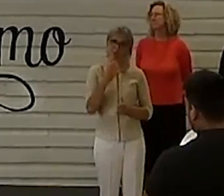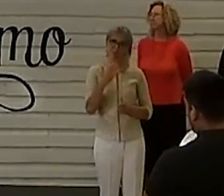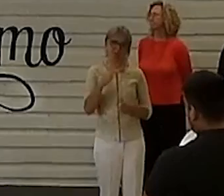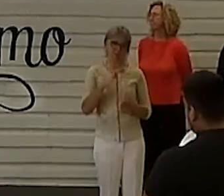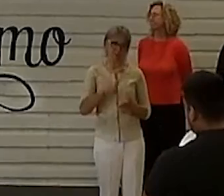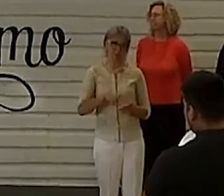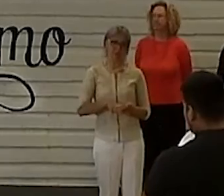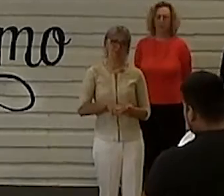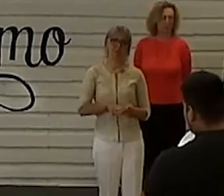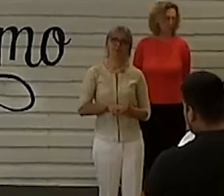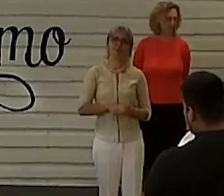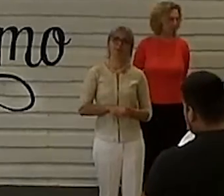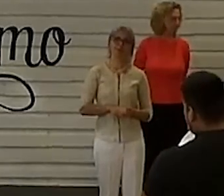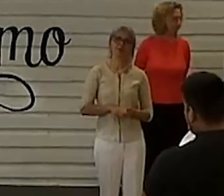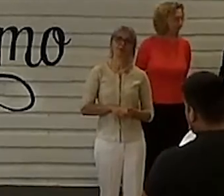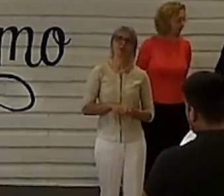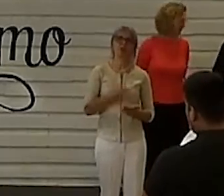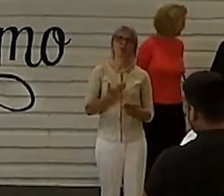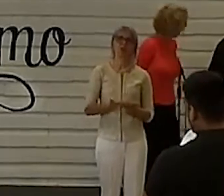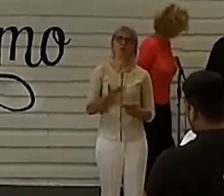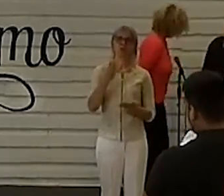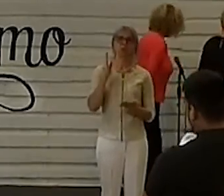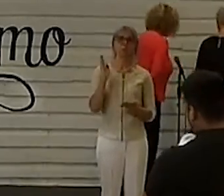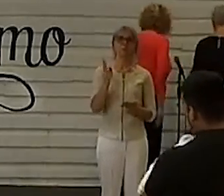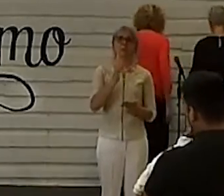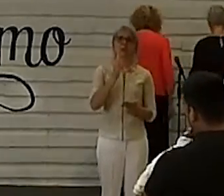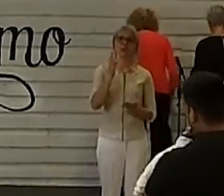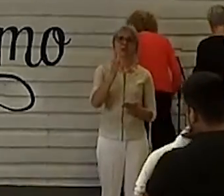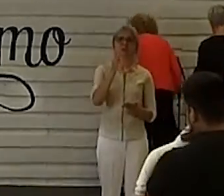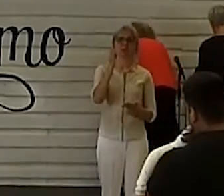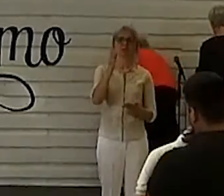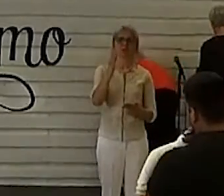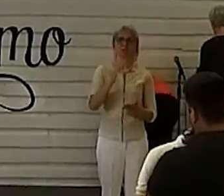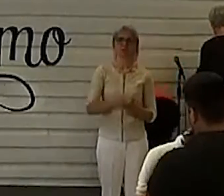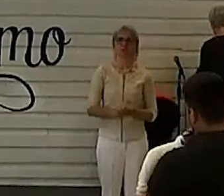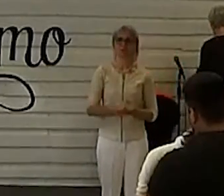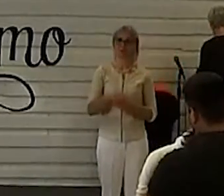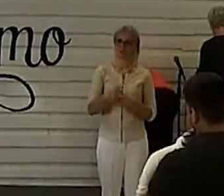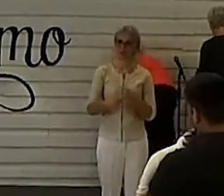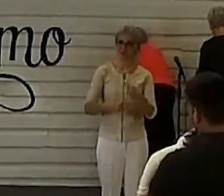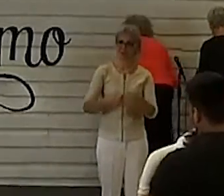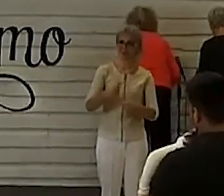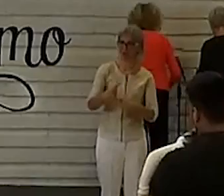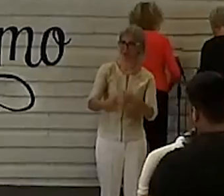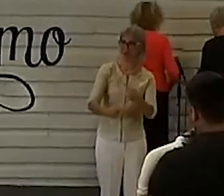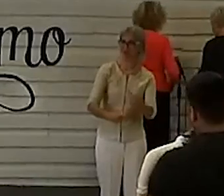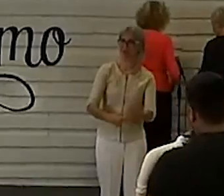Amen. Signore ci benedica. Alleluia.